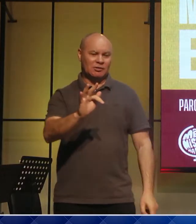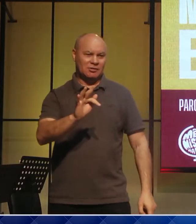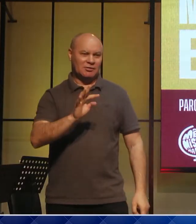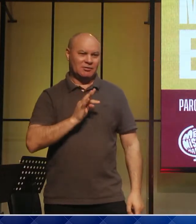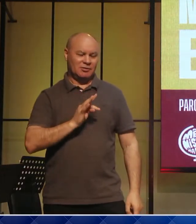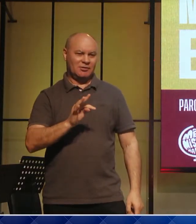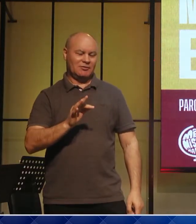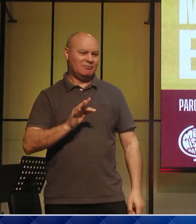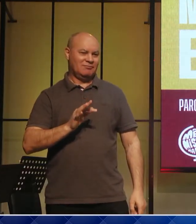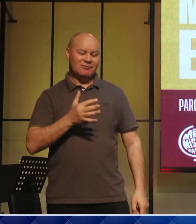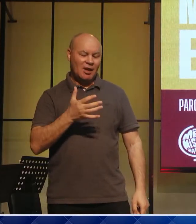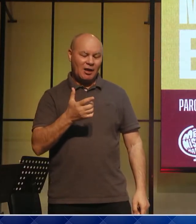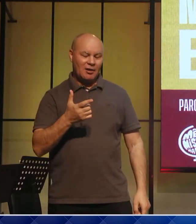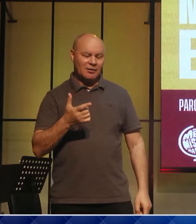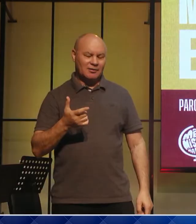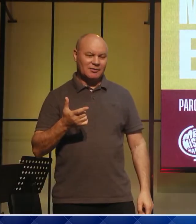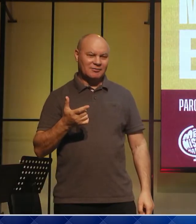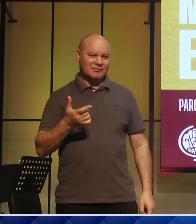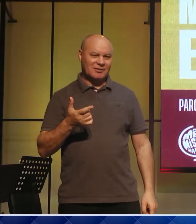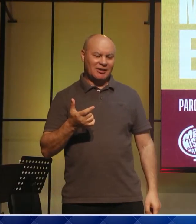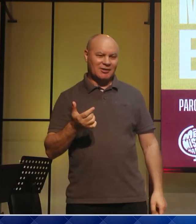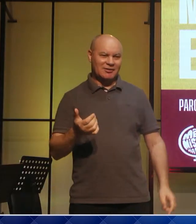eu só digo amém.